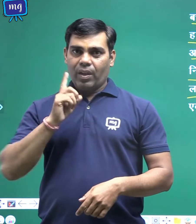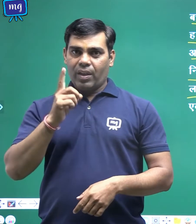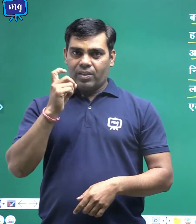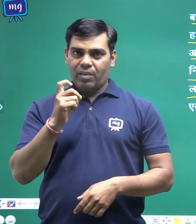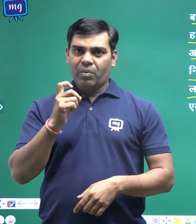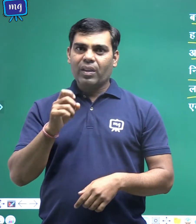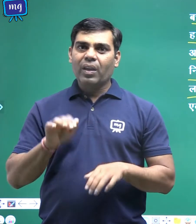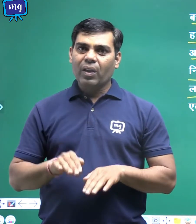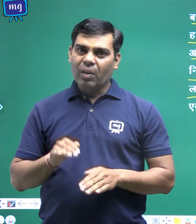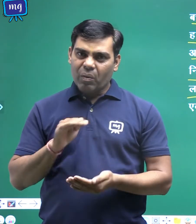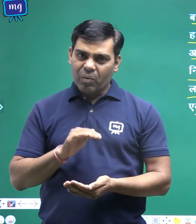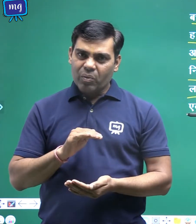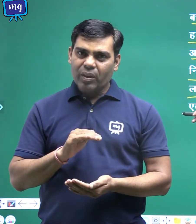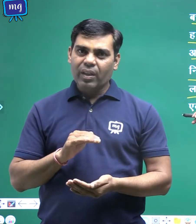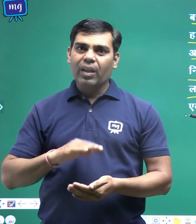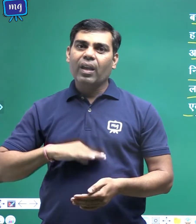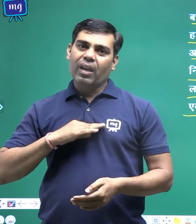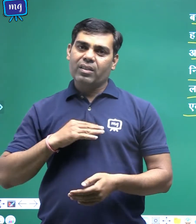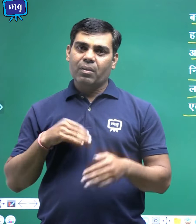में ही